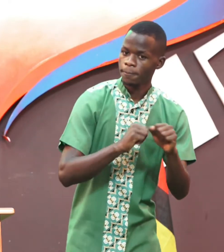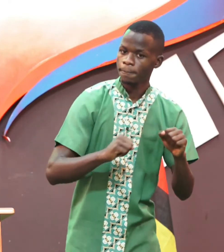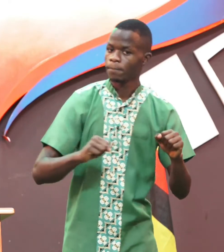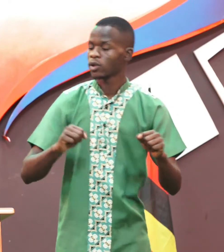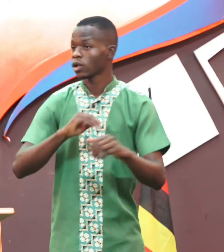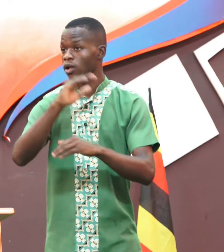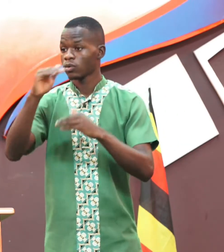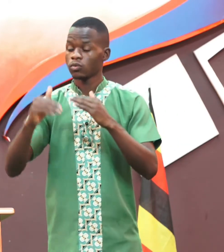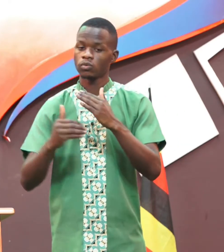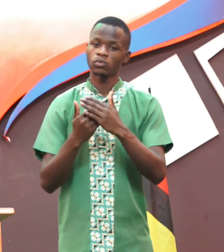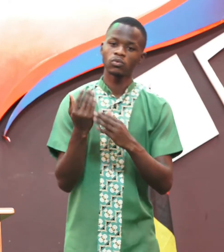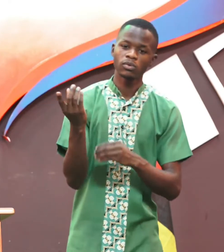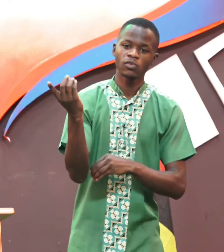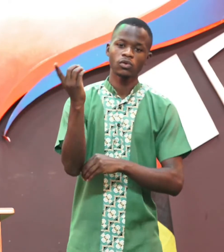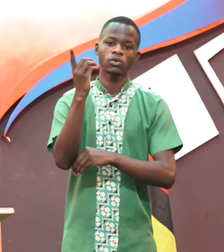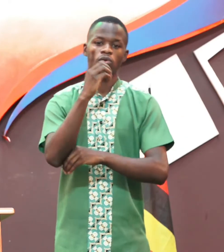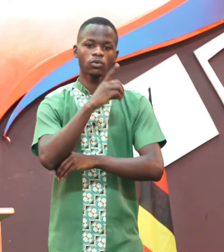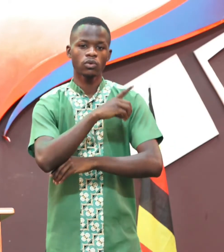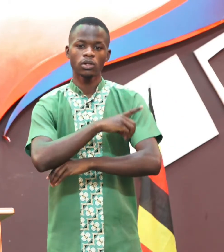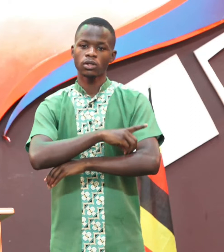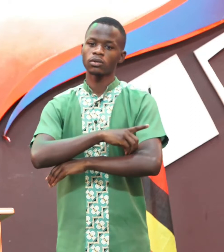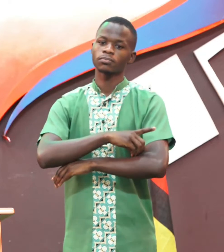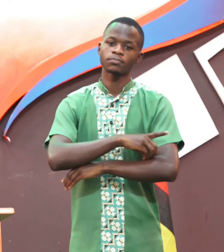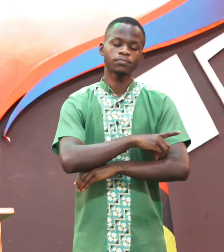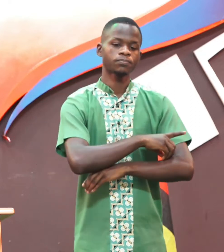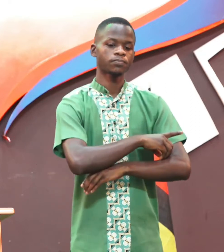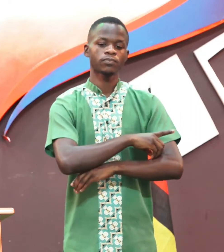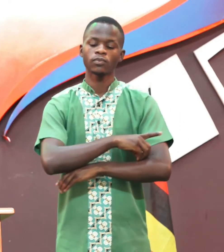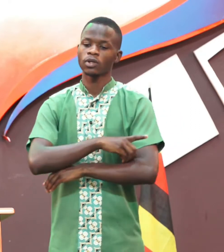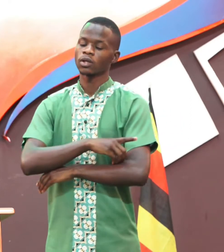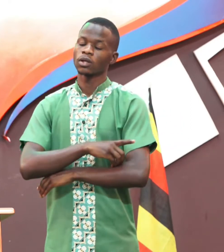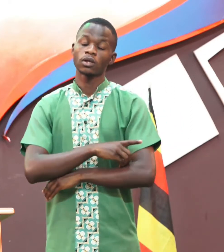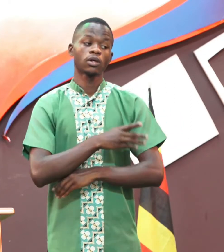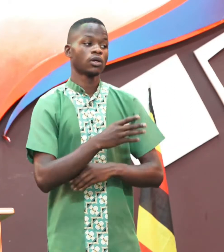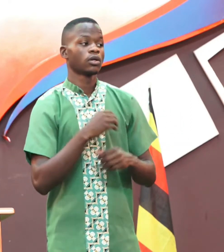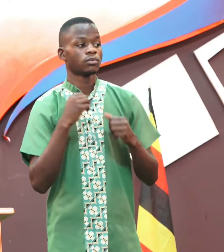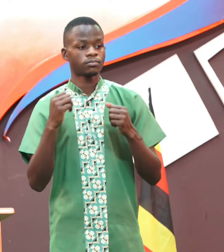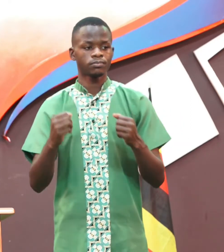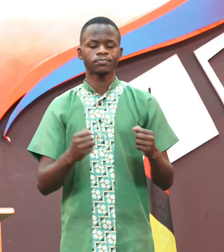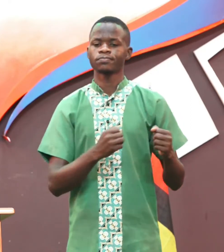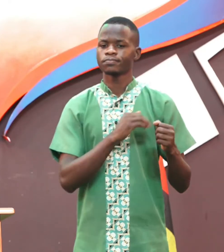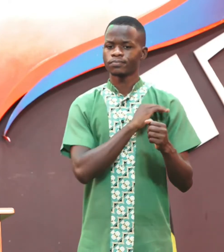twanunulibwa ennaku zonna uli mwamanyi